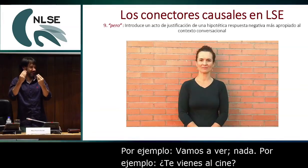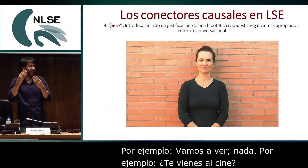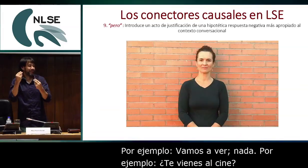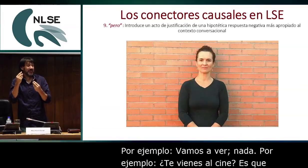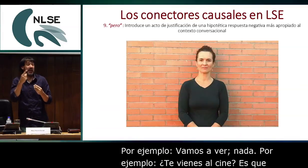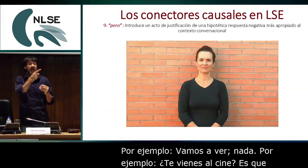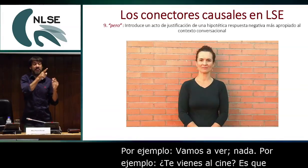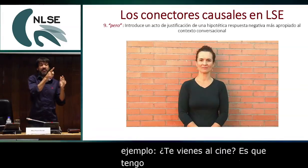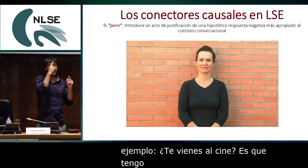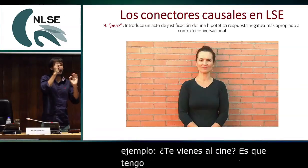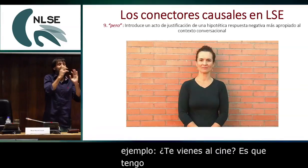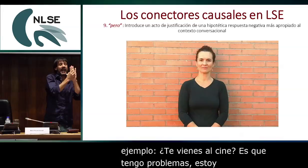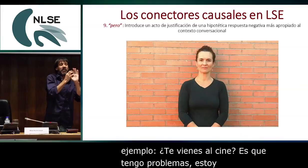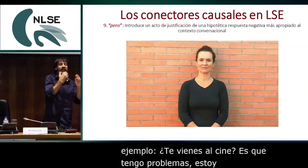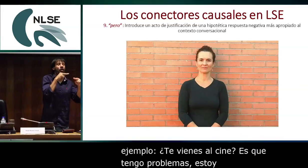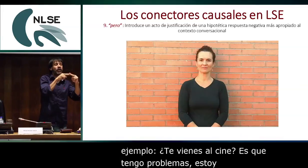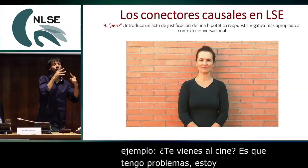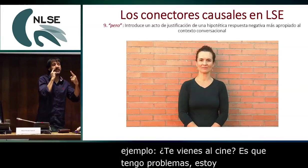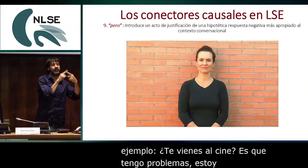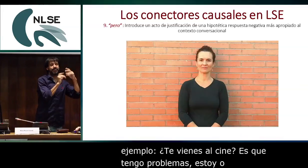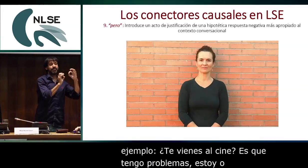¿vale? Y eso se utiliza coloquialmente.